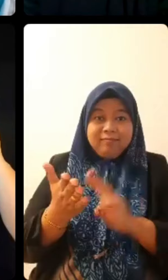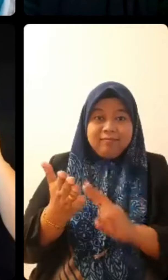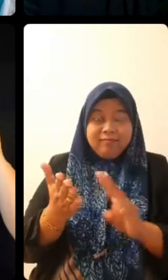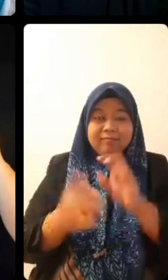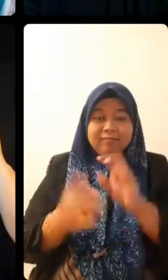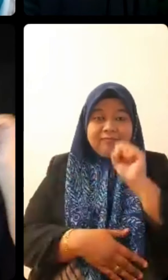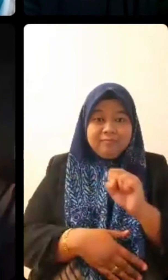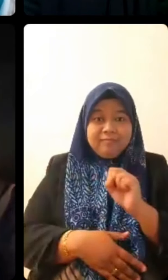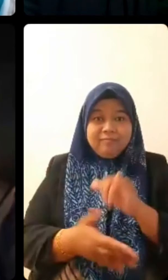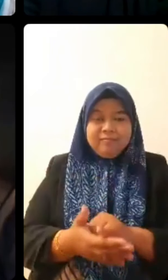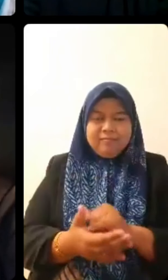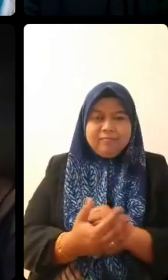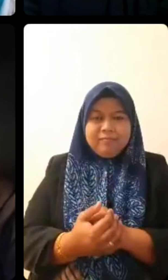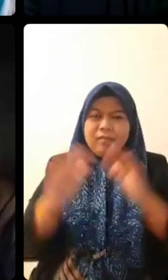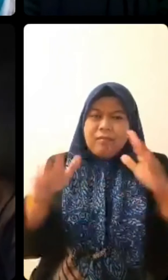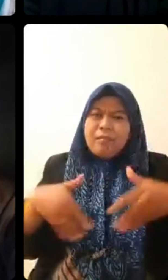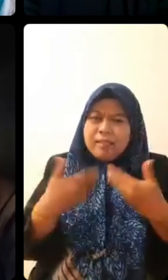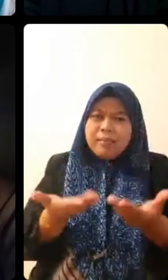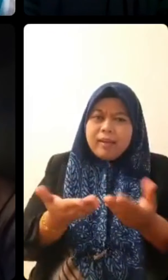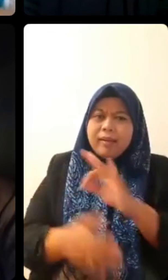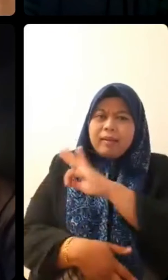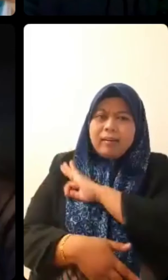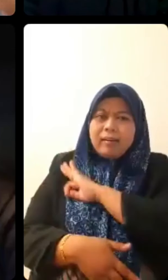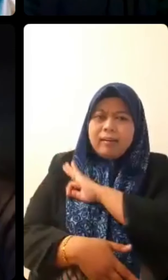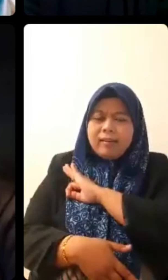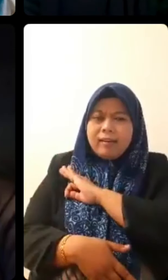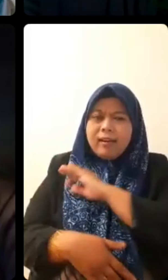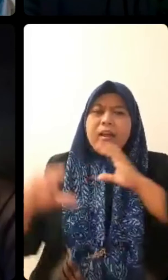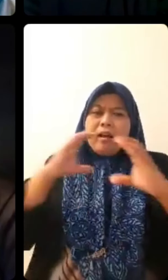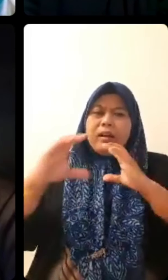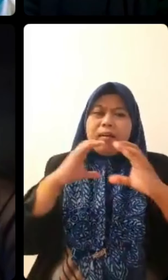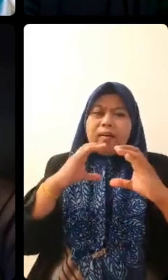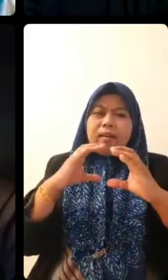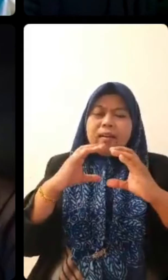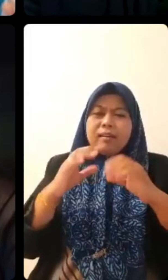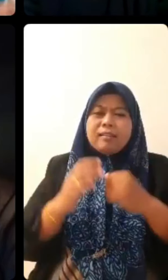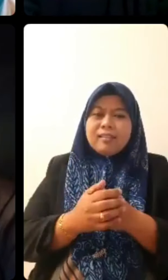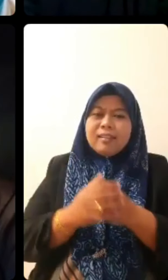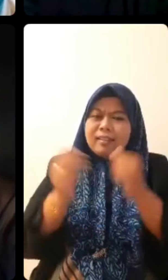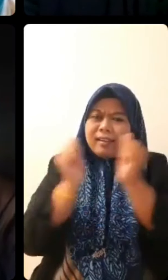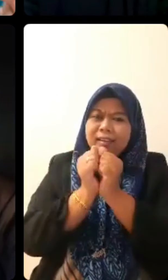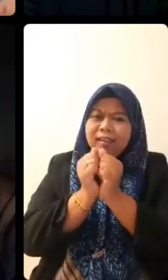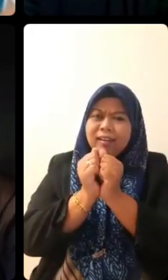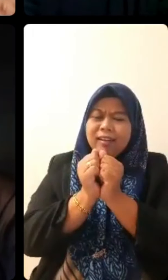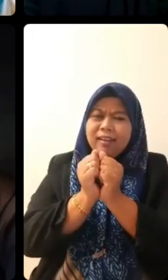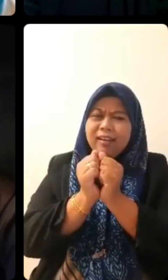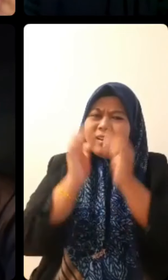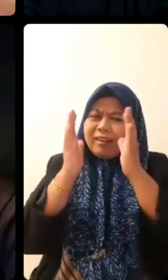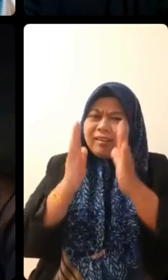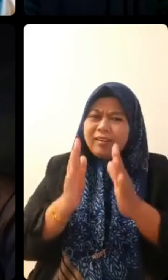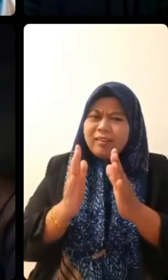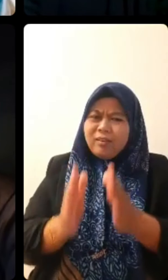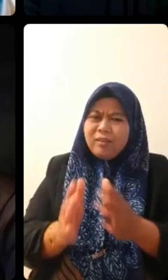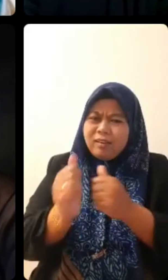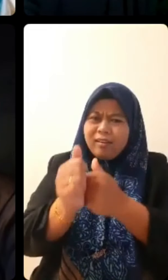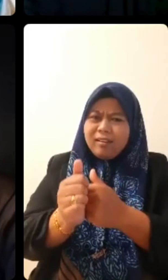Macam mana Cik Anis berinteraksi dengan followers semasa